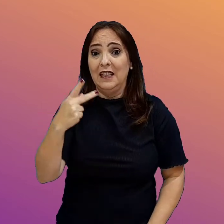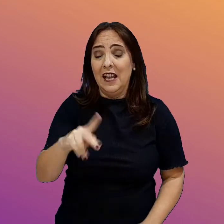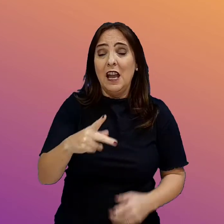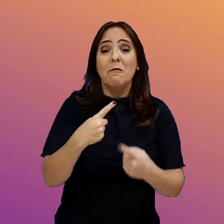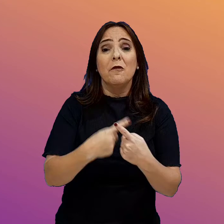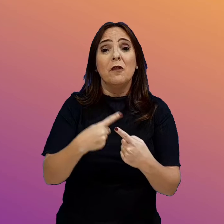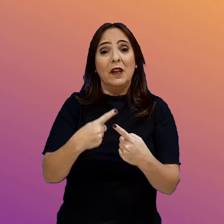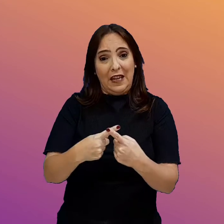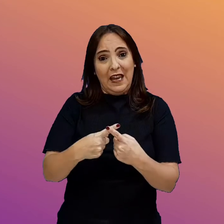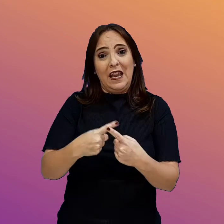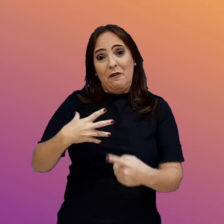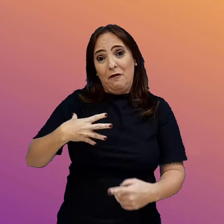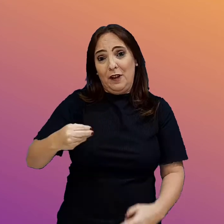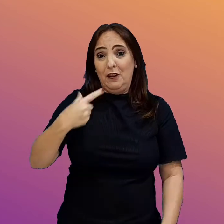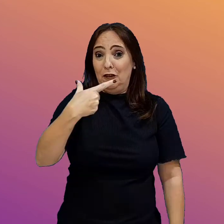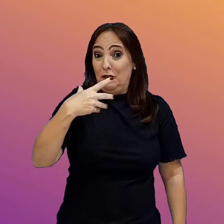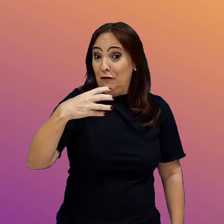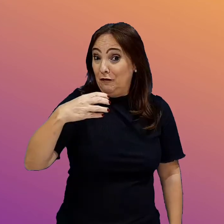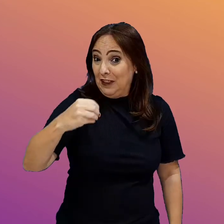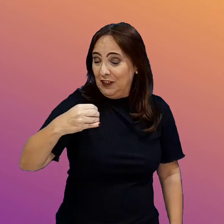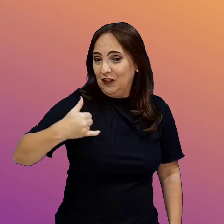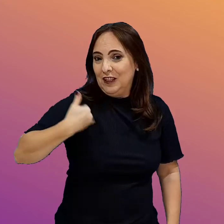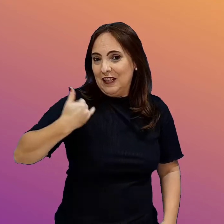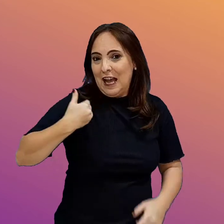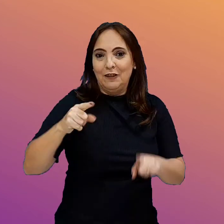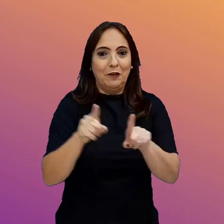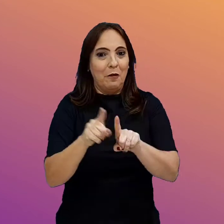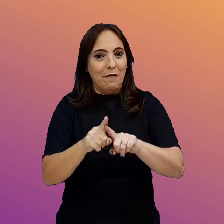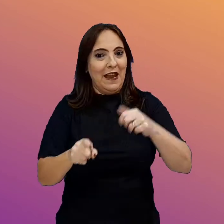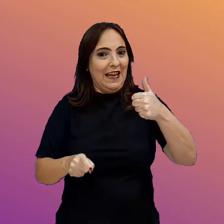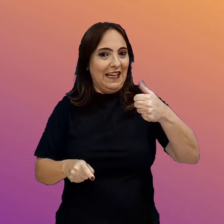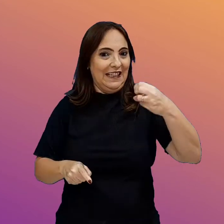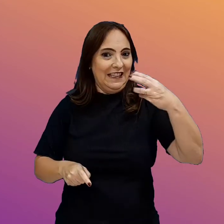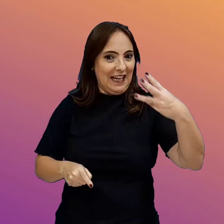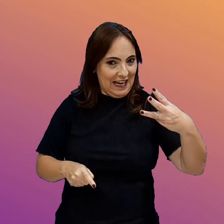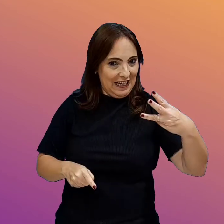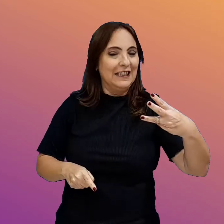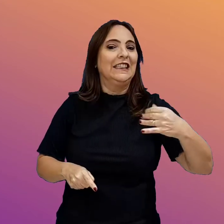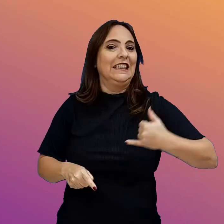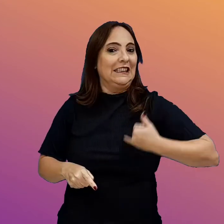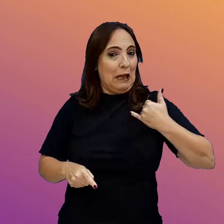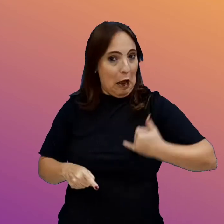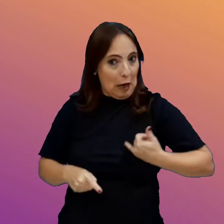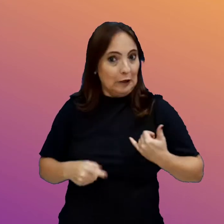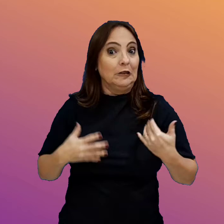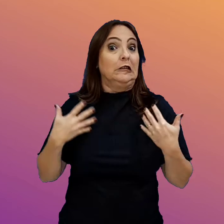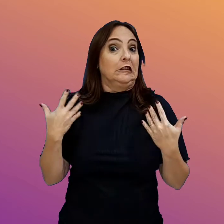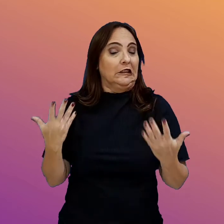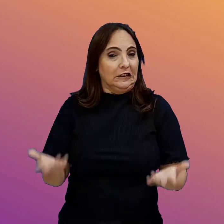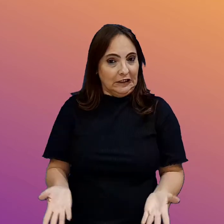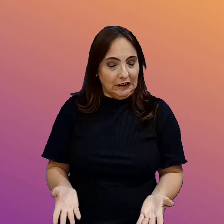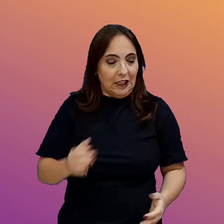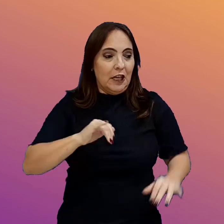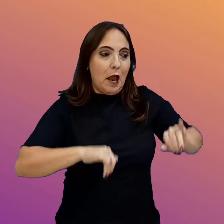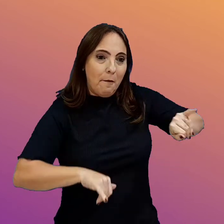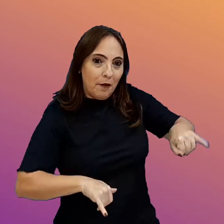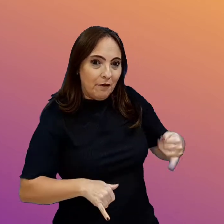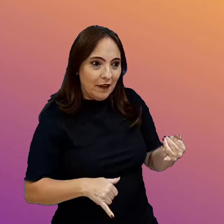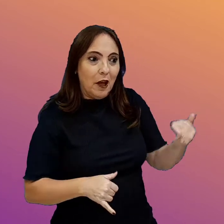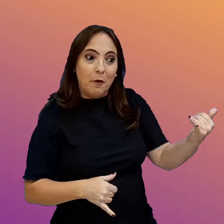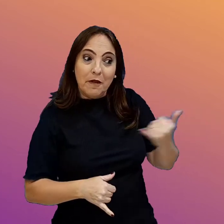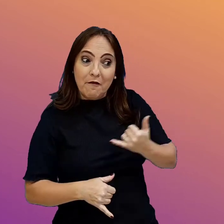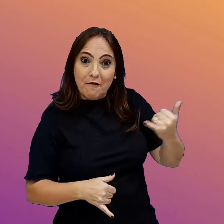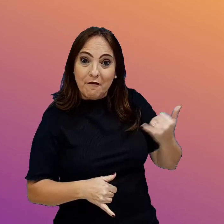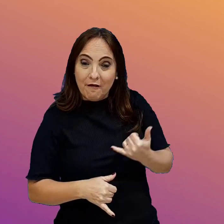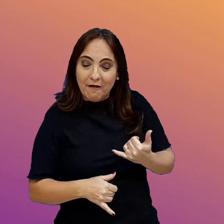de 13 anos já tem muita experiência para contar, né, Adriana? Aproveitando, né, a deixa da Camila, me diz uma